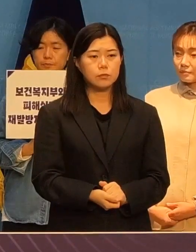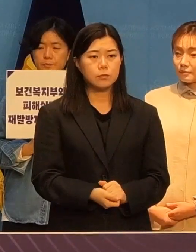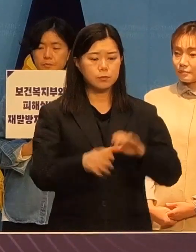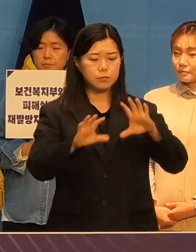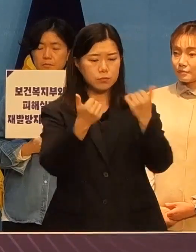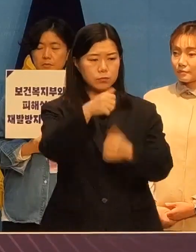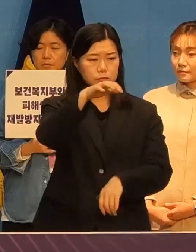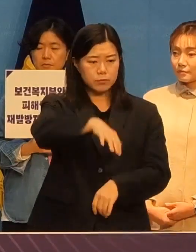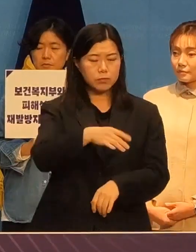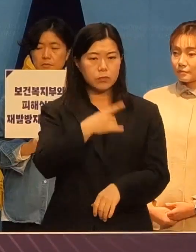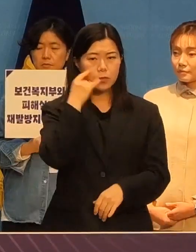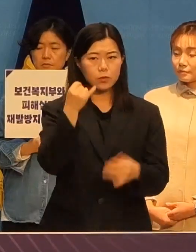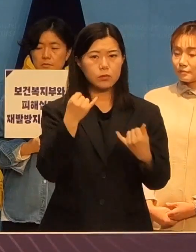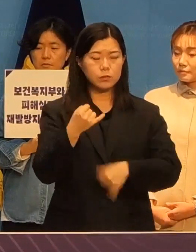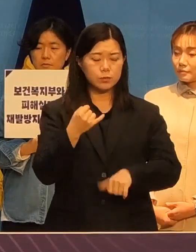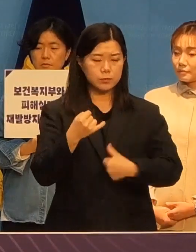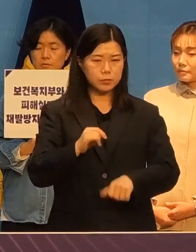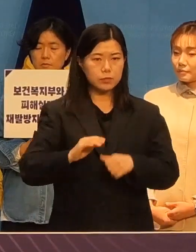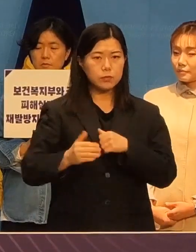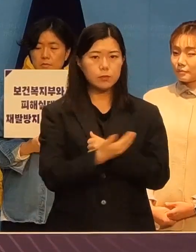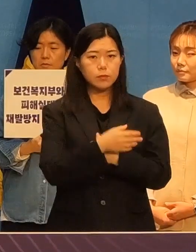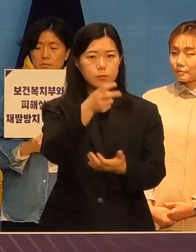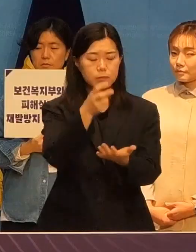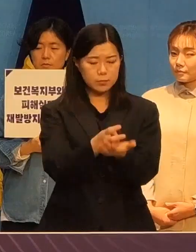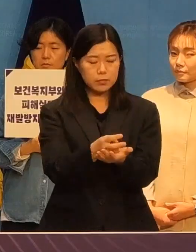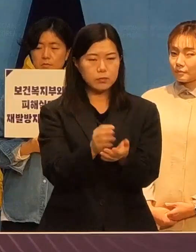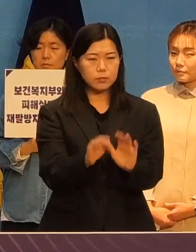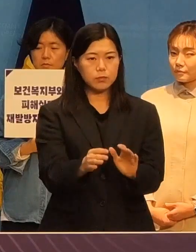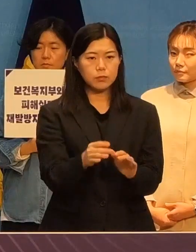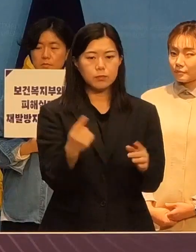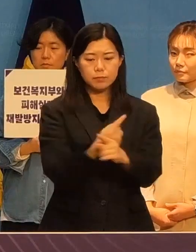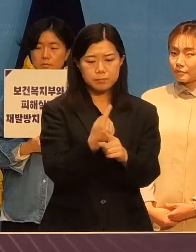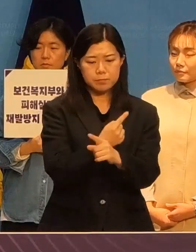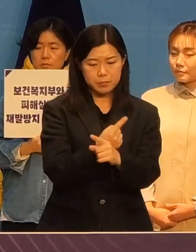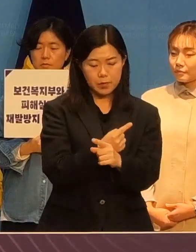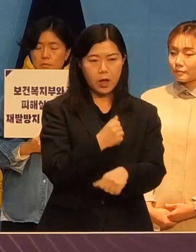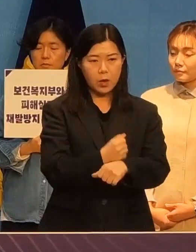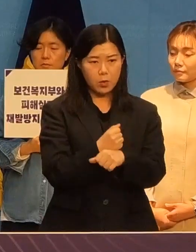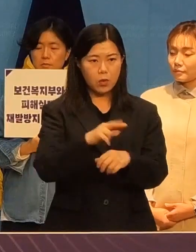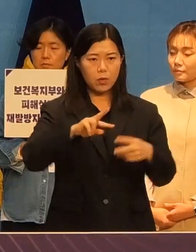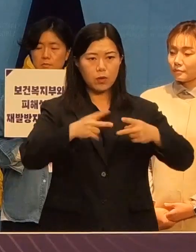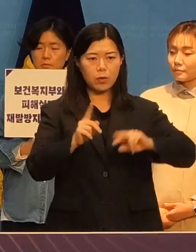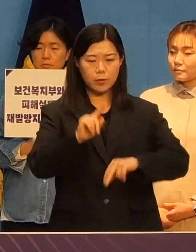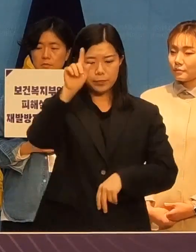국회는 모자보건법 대체법안 조속히 개정하고 무생학을